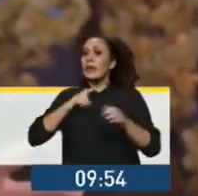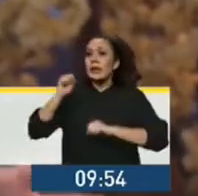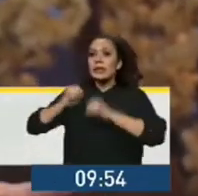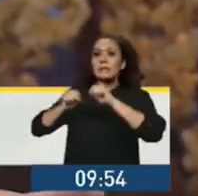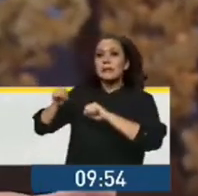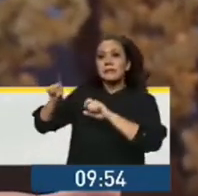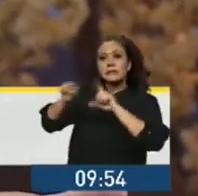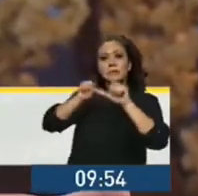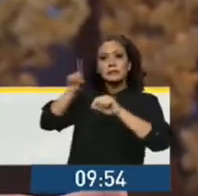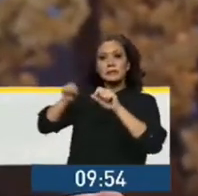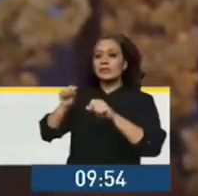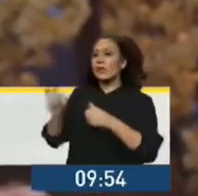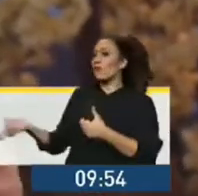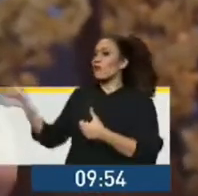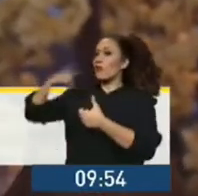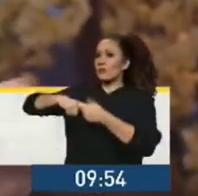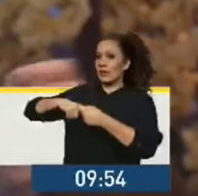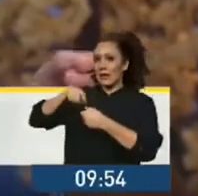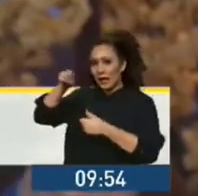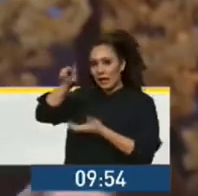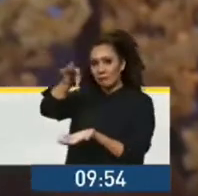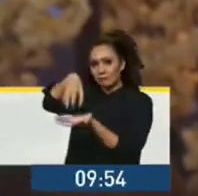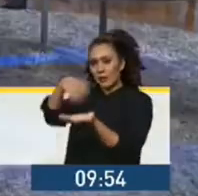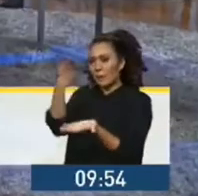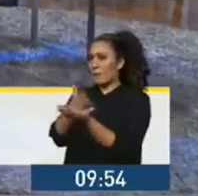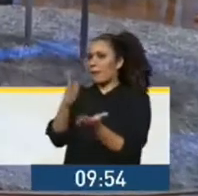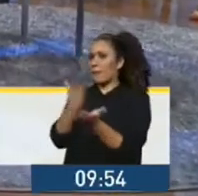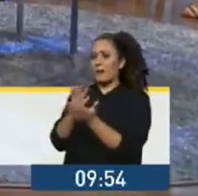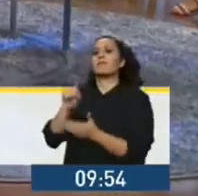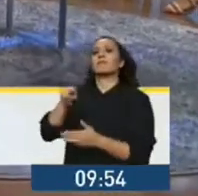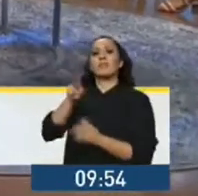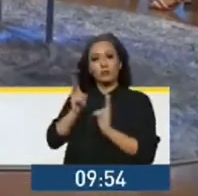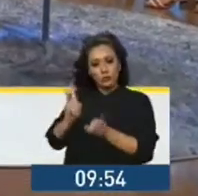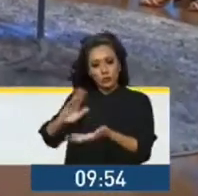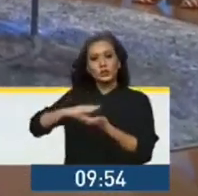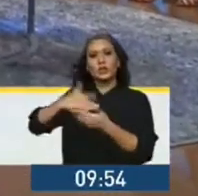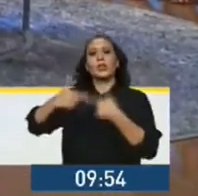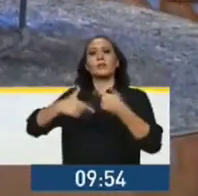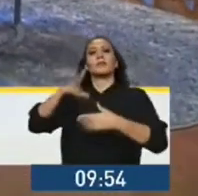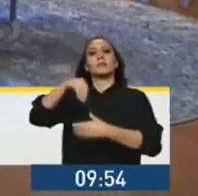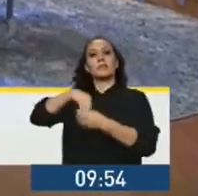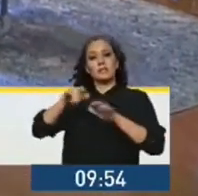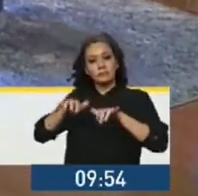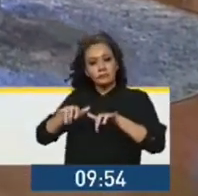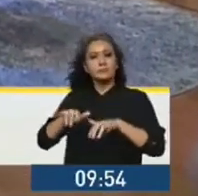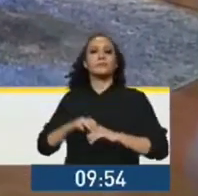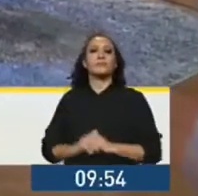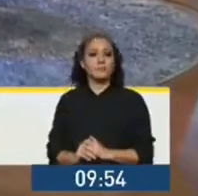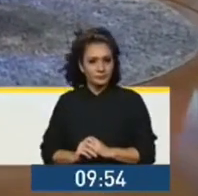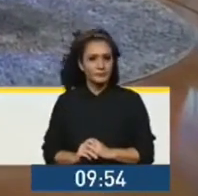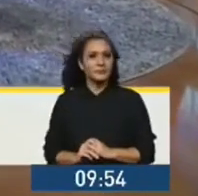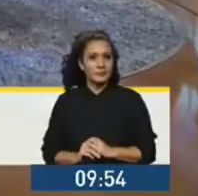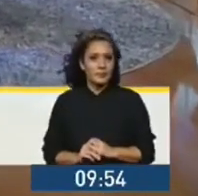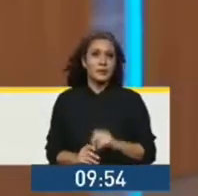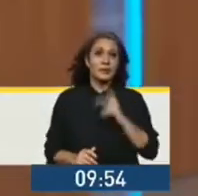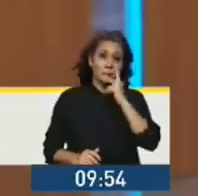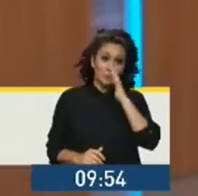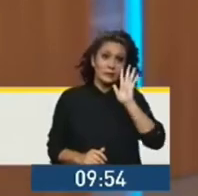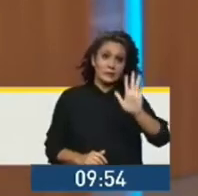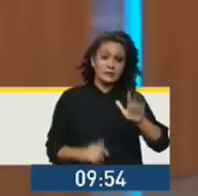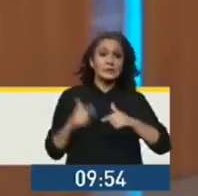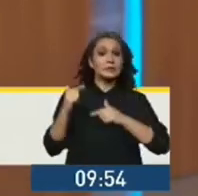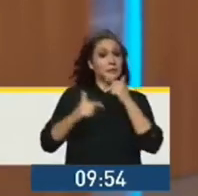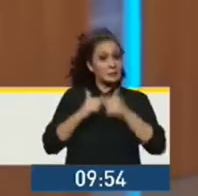manter esse esquema, Natália. Então, tem gente que está agora e vai continuar. Pois é, Lacombe, parece que o trabalho em casa, né,